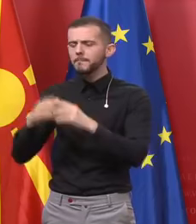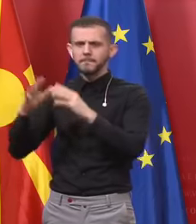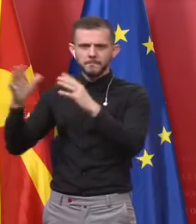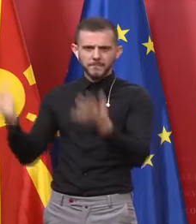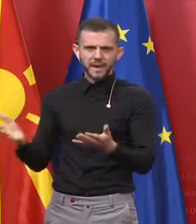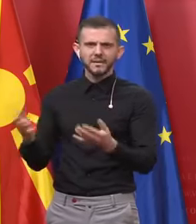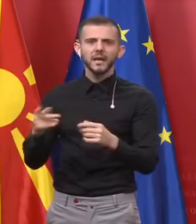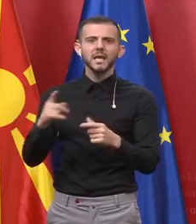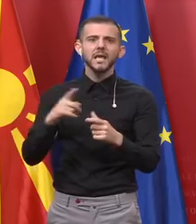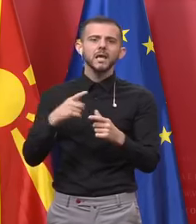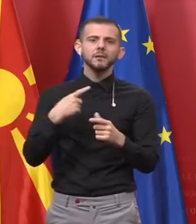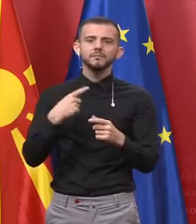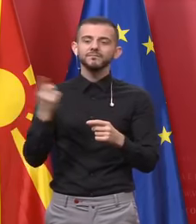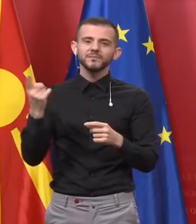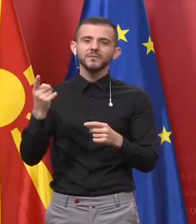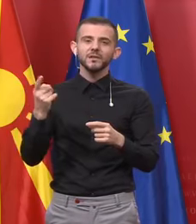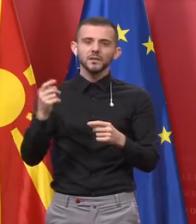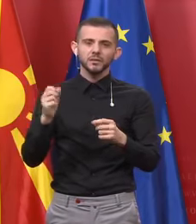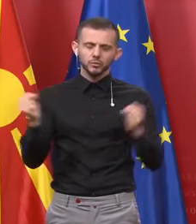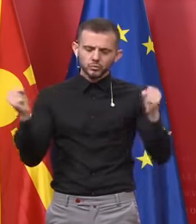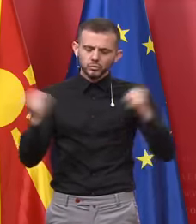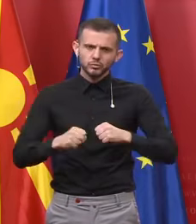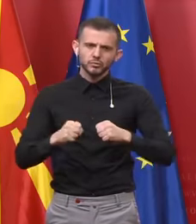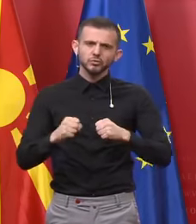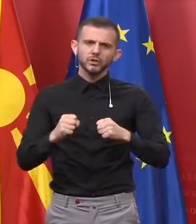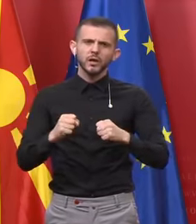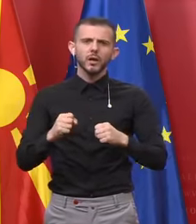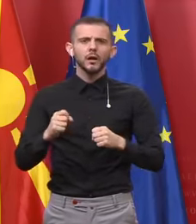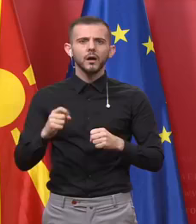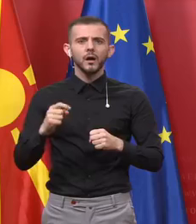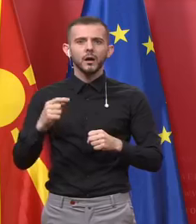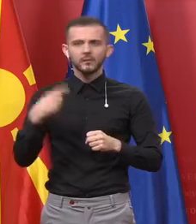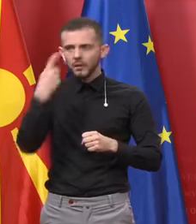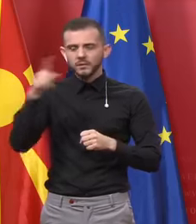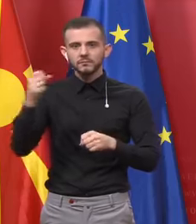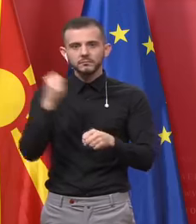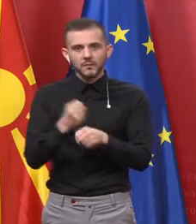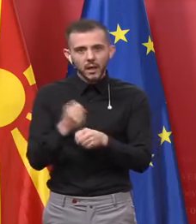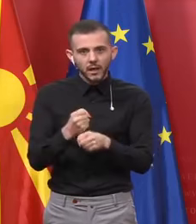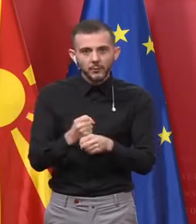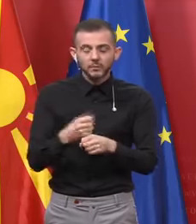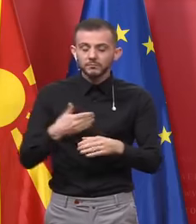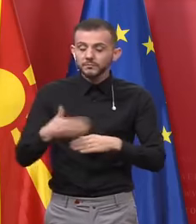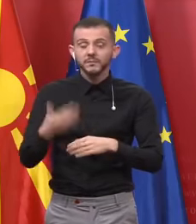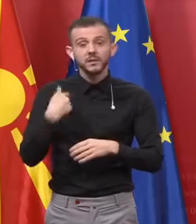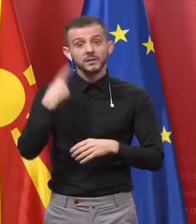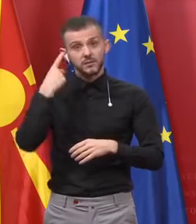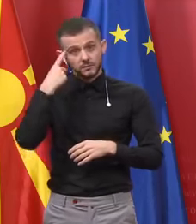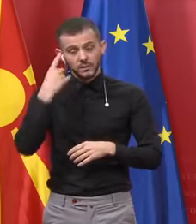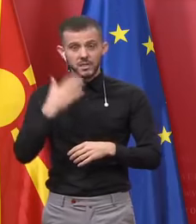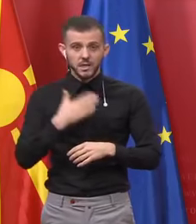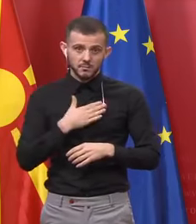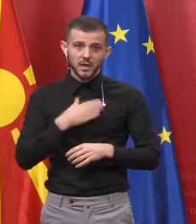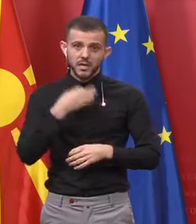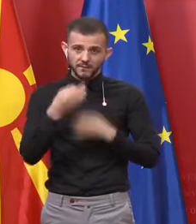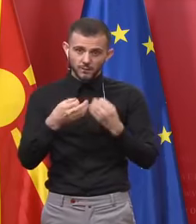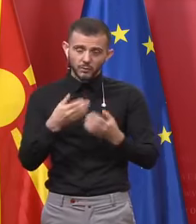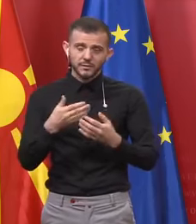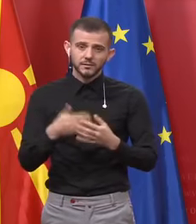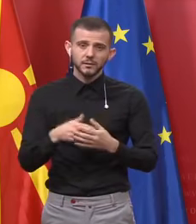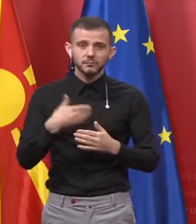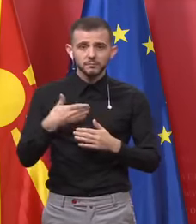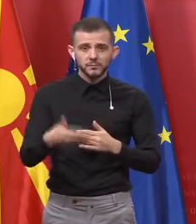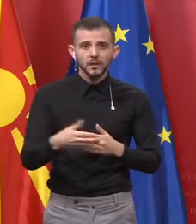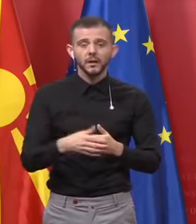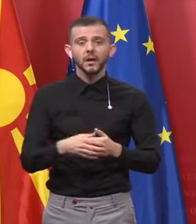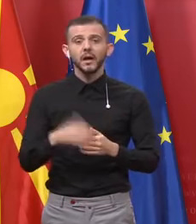сега работа стручните лица во лабораторијата, наскоро ќе се знае. У меѓувреме ние работиме на зголемување на бројот